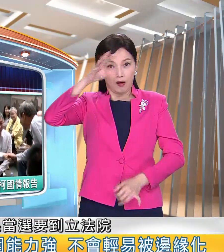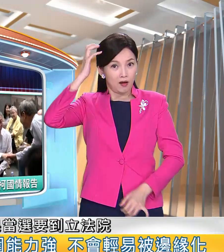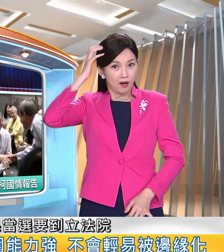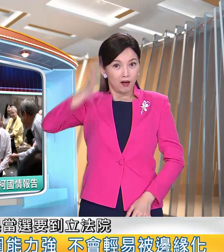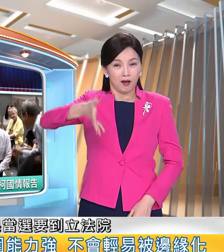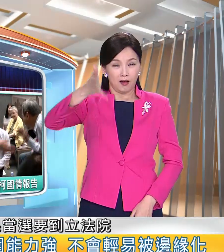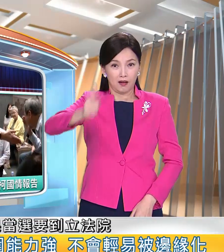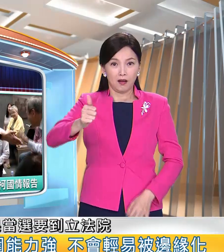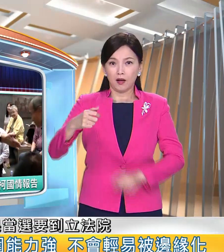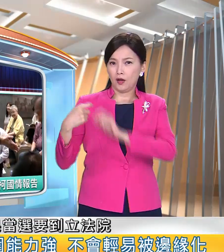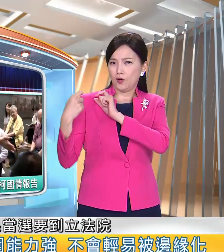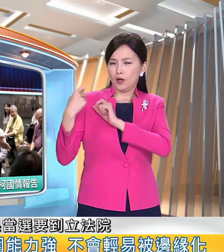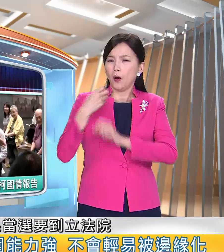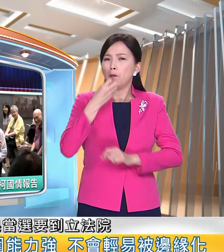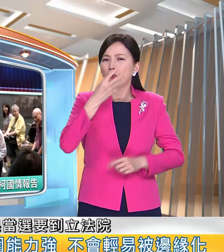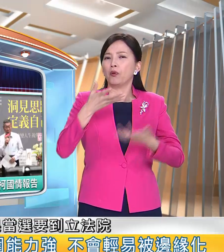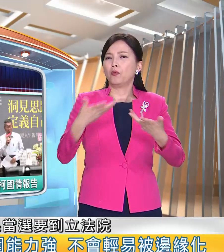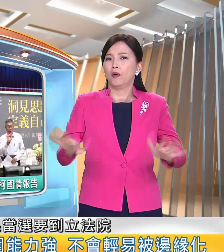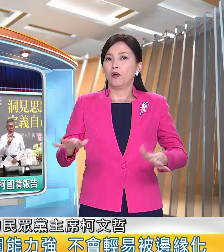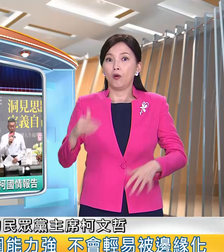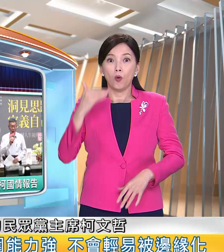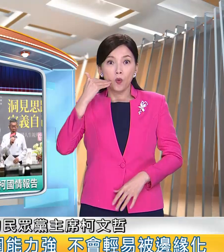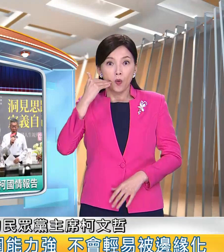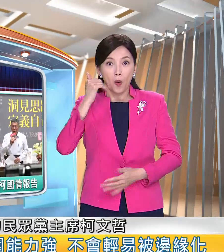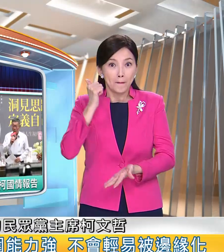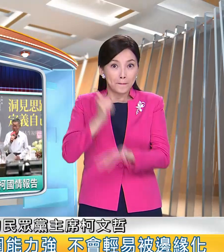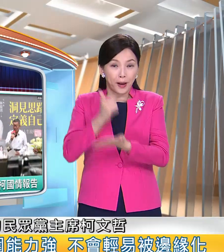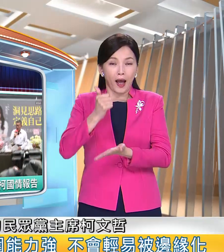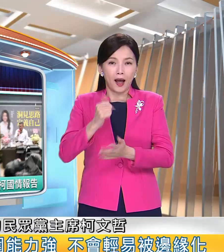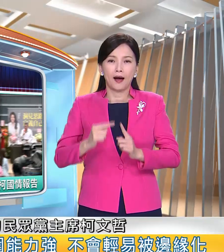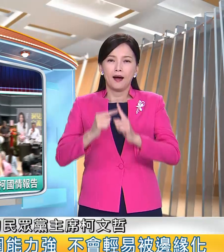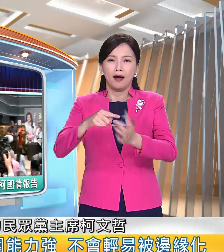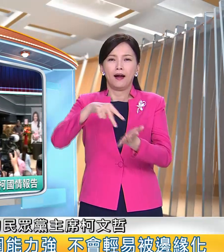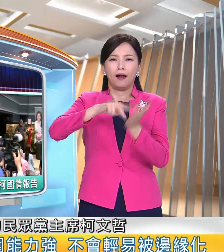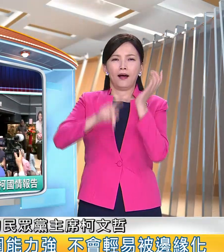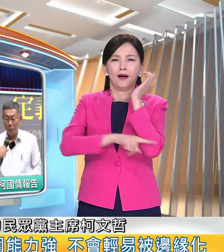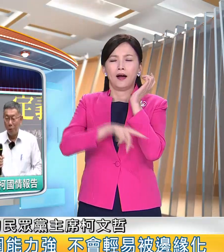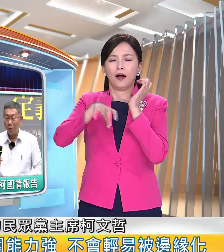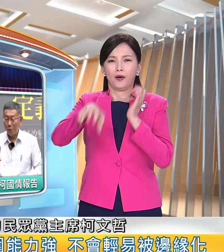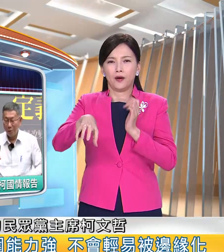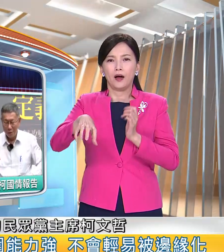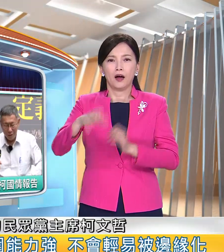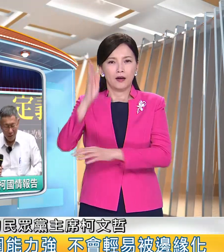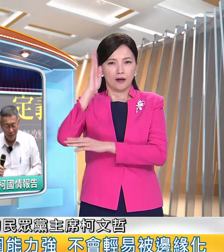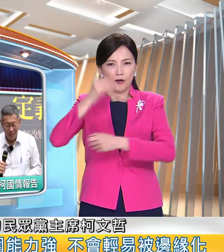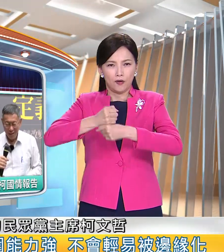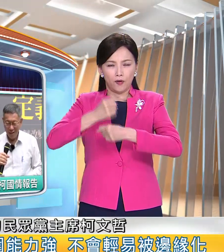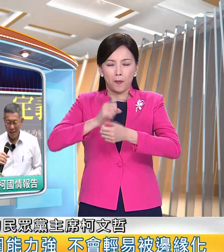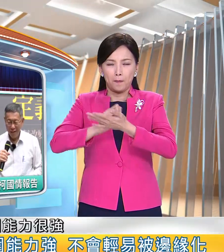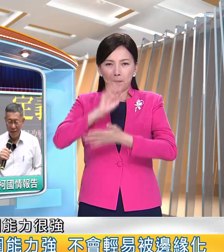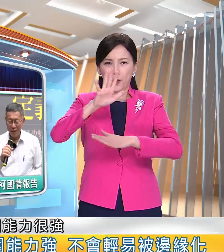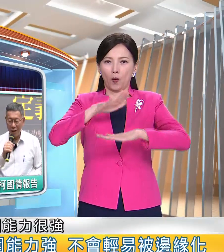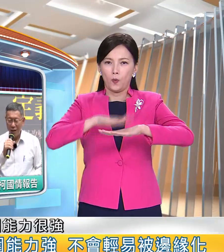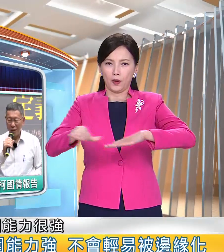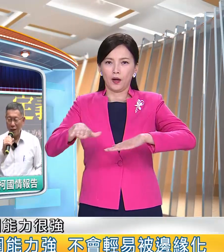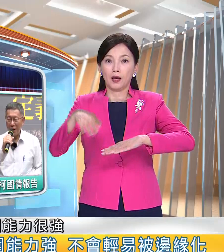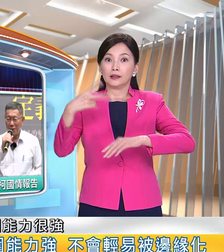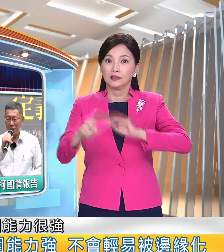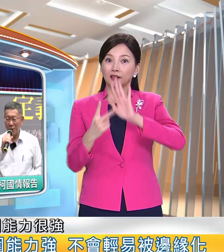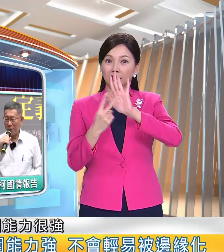选要到立法院做国情报告的民众党主席柯文哲强调，自己